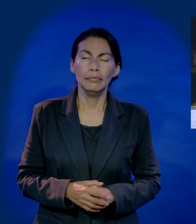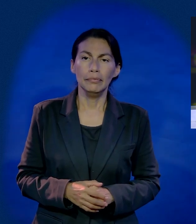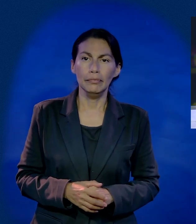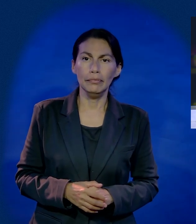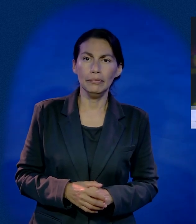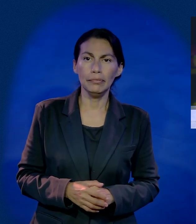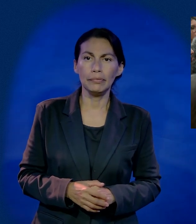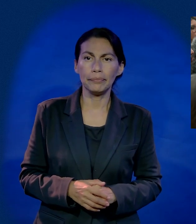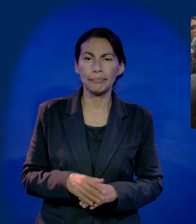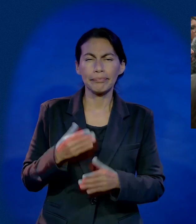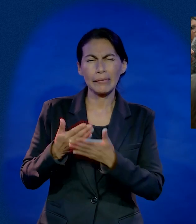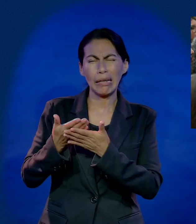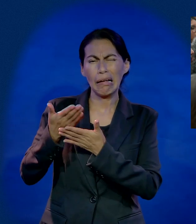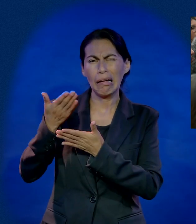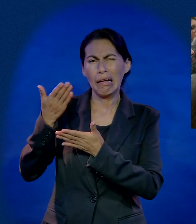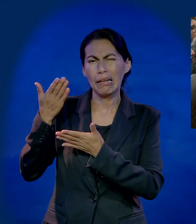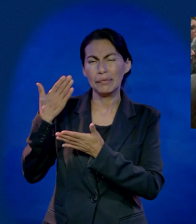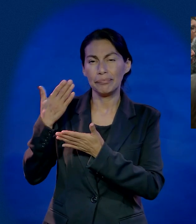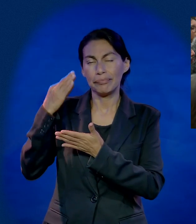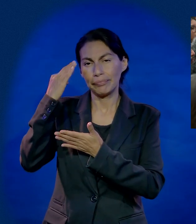de ilustrártelo.